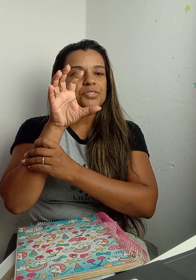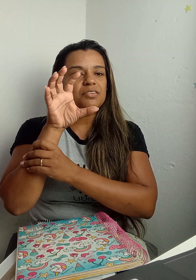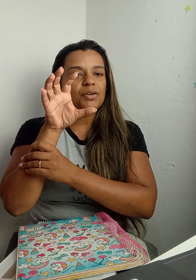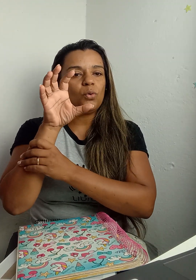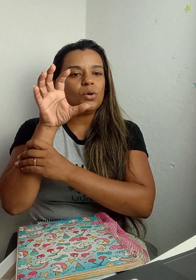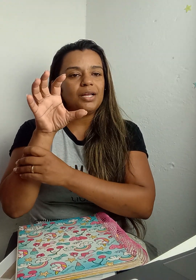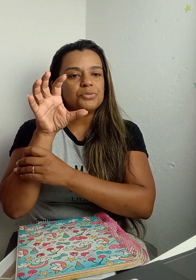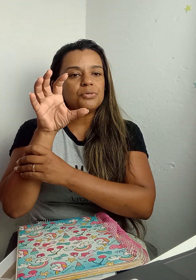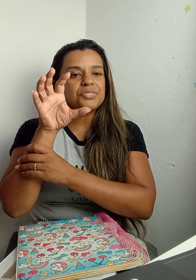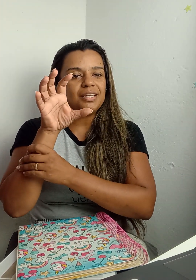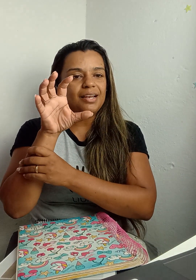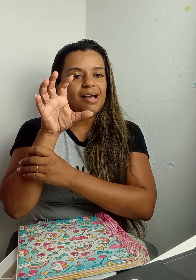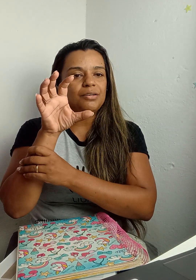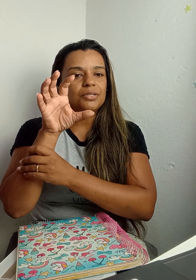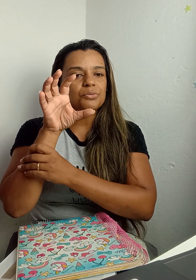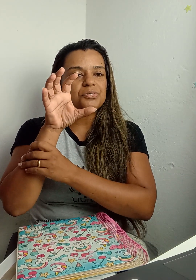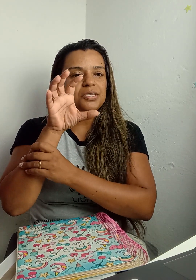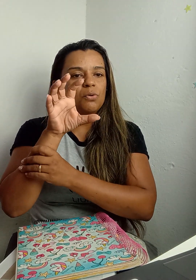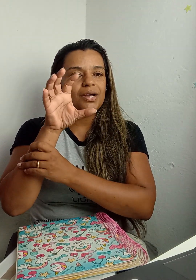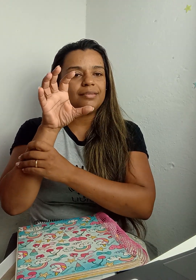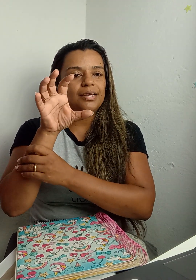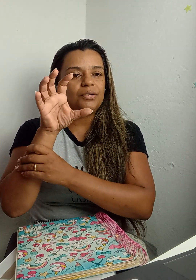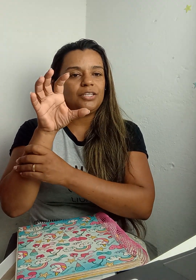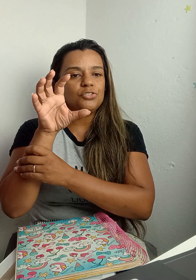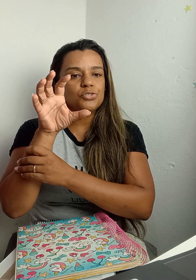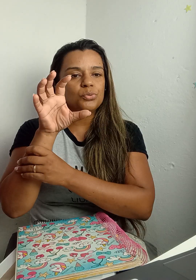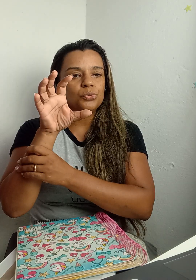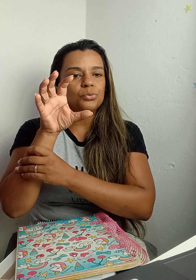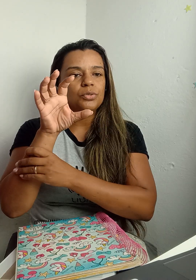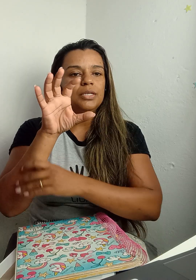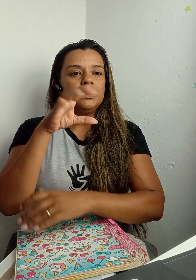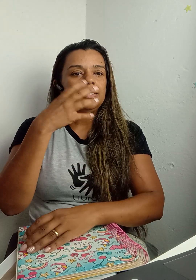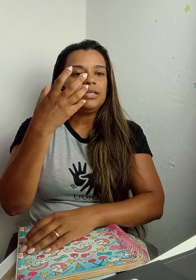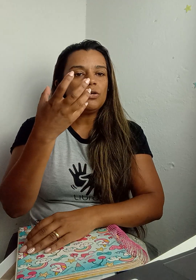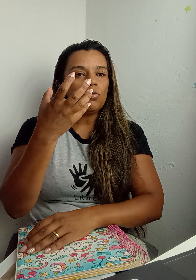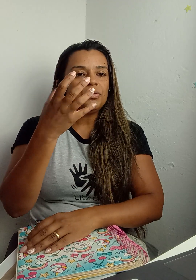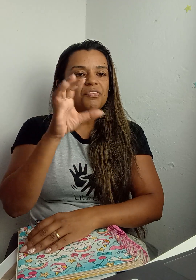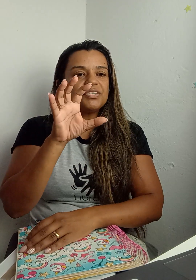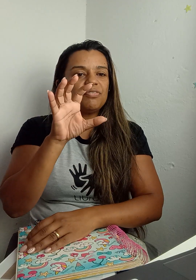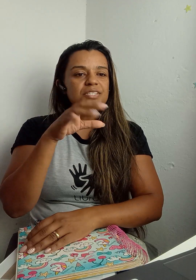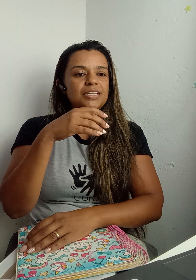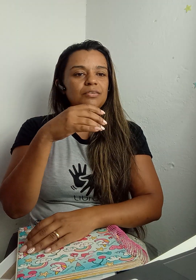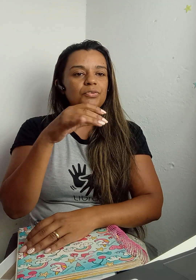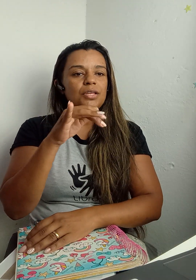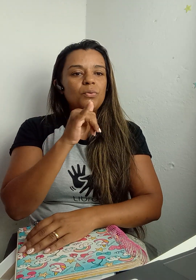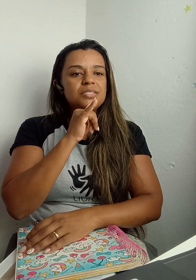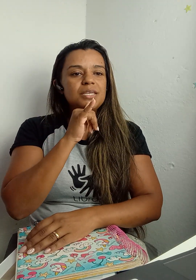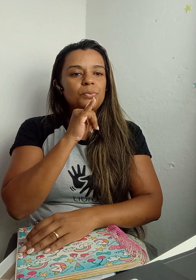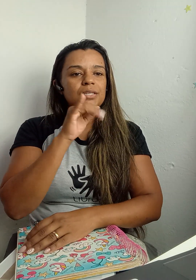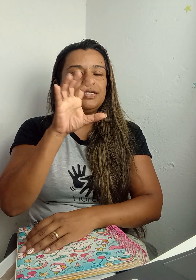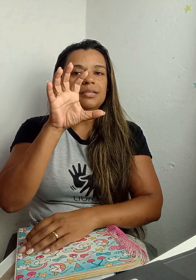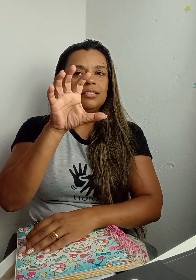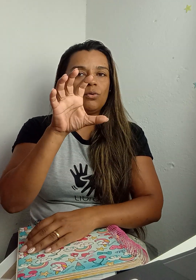você vai colocar no seu sinalário, que é o seu caderno aí de estudo. Então, como que você vai fazer? Vou dar um exemplo aqui. Com